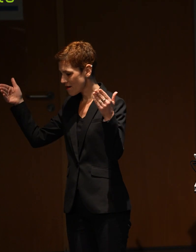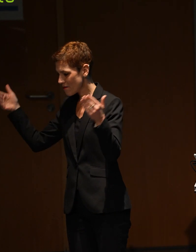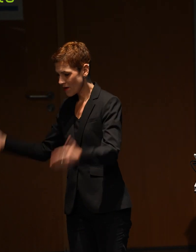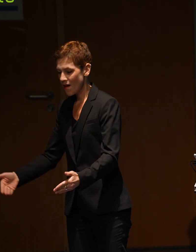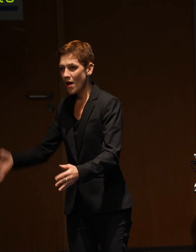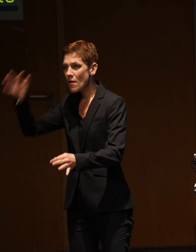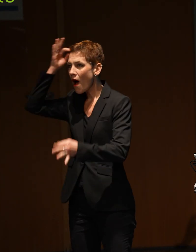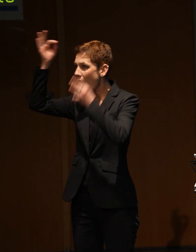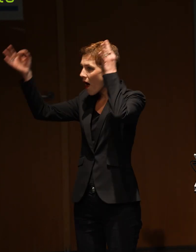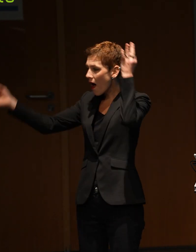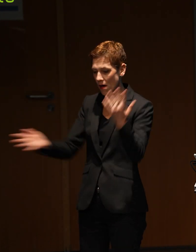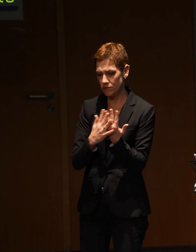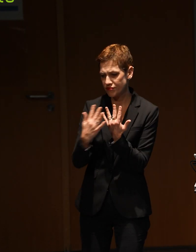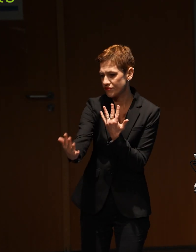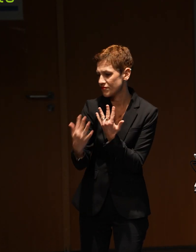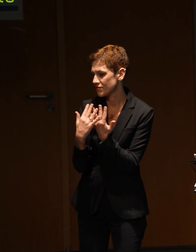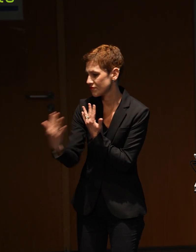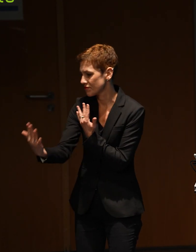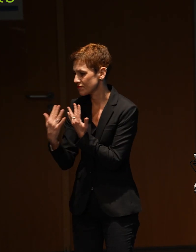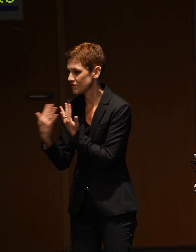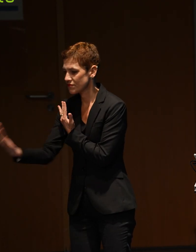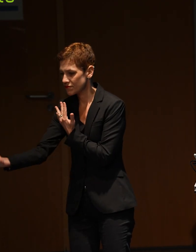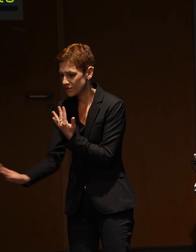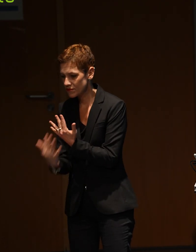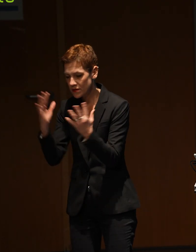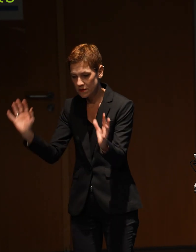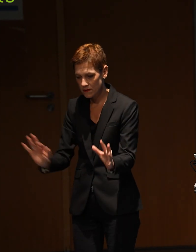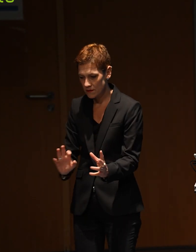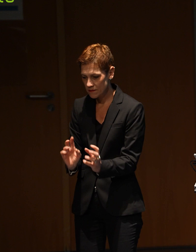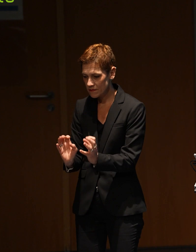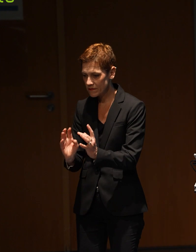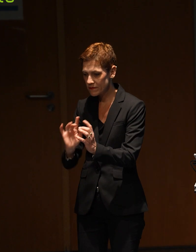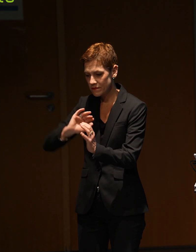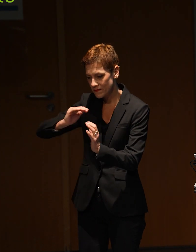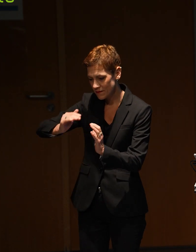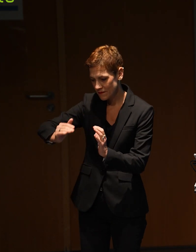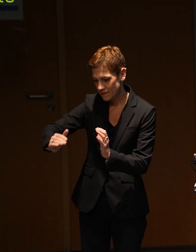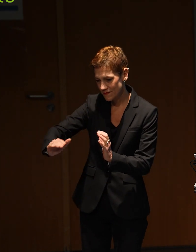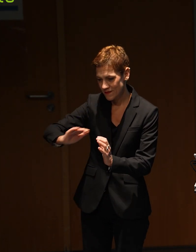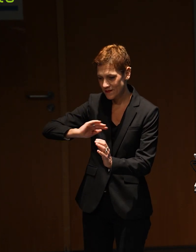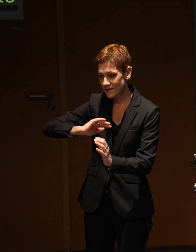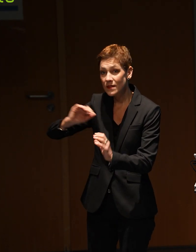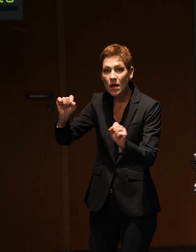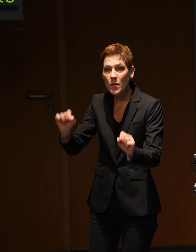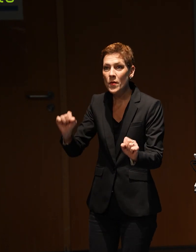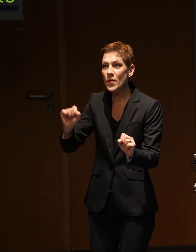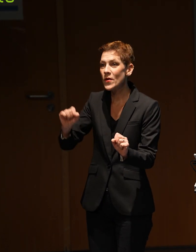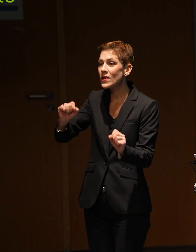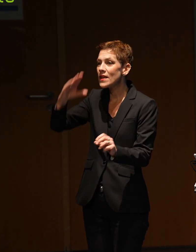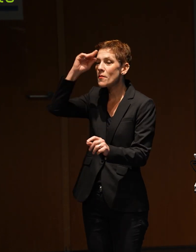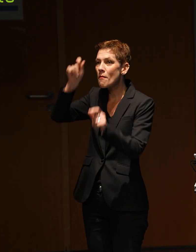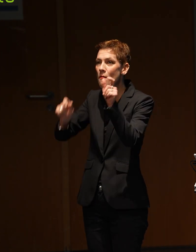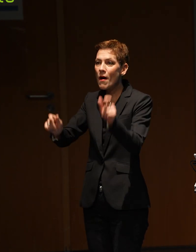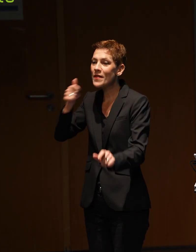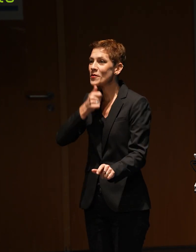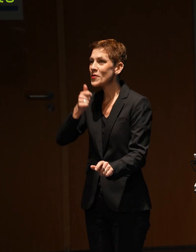Zärtlich werde ich umgehen mit dir, gekräuseltes Gras. Vielleicht sprießt du aus der Brust junger Männer.